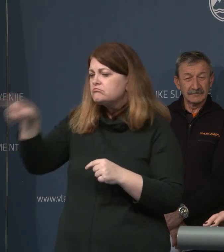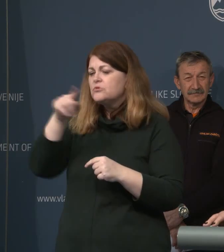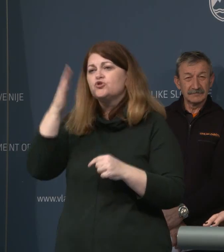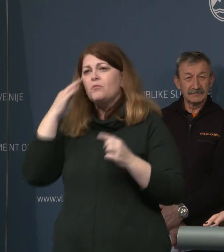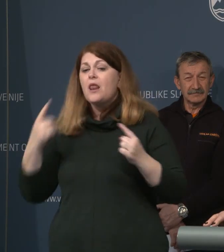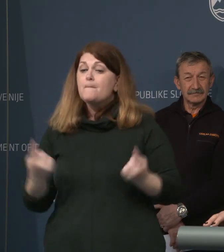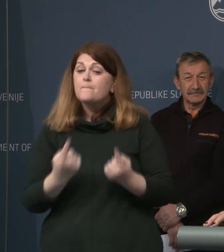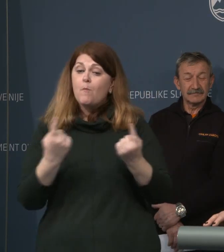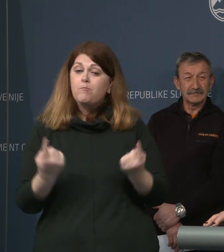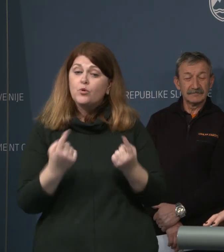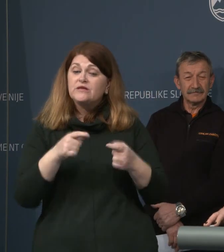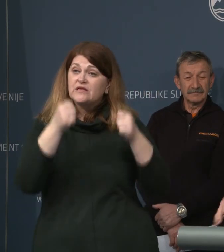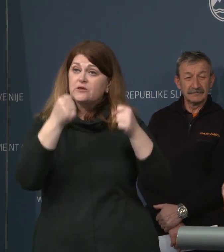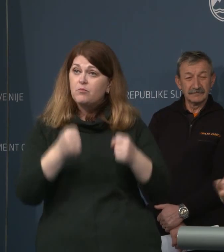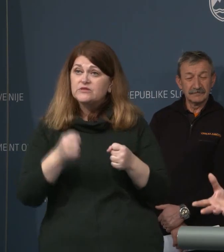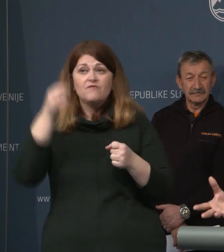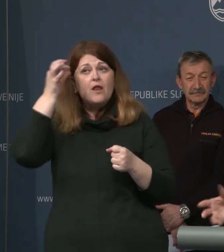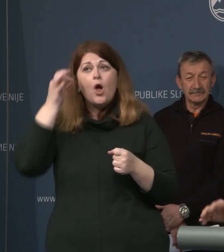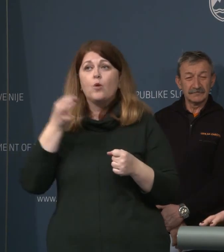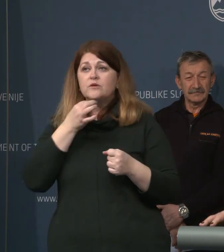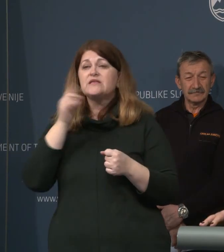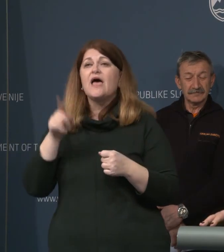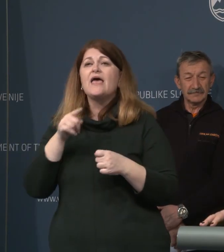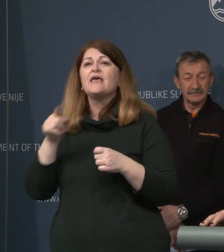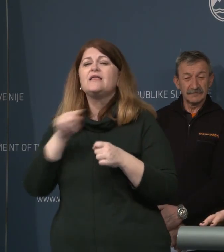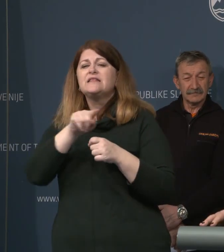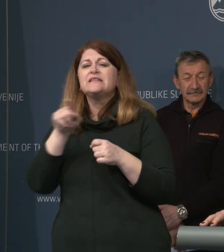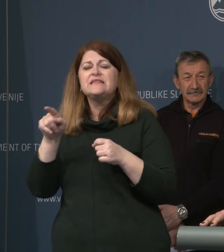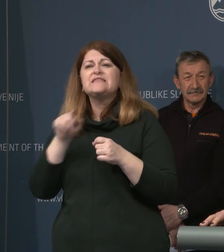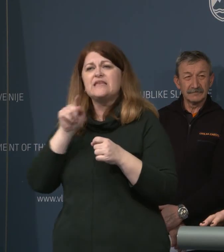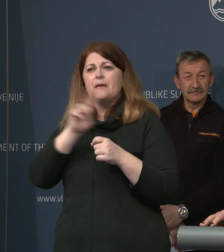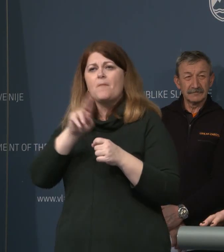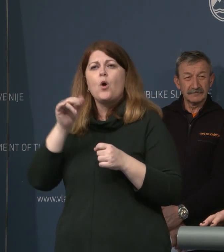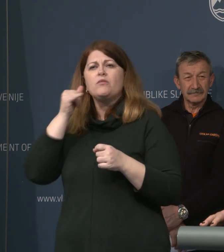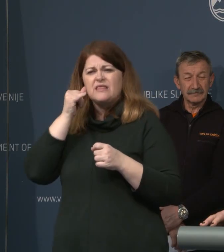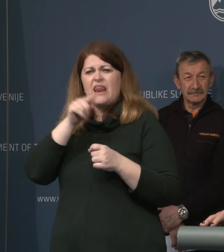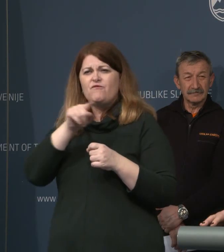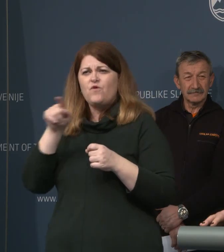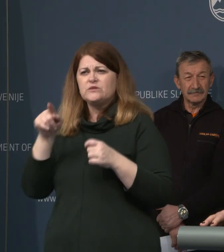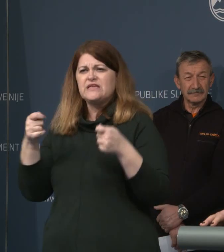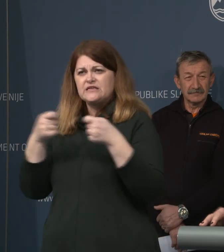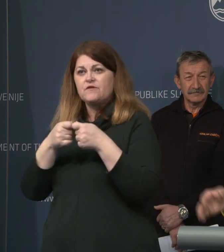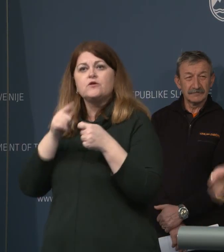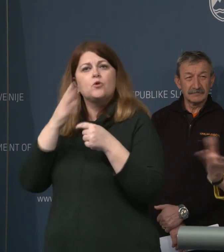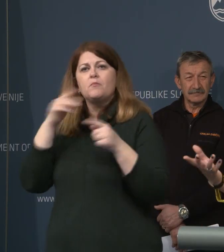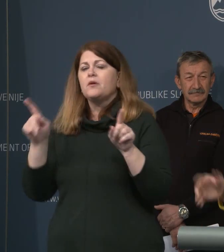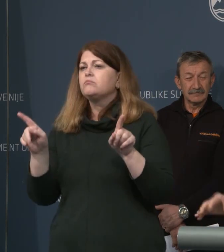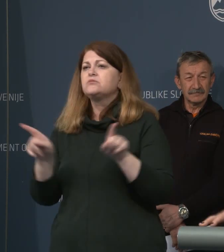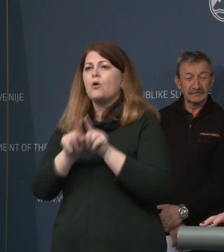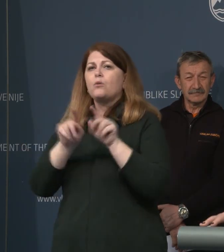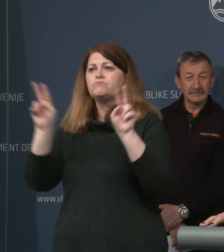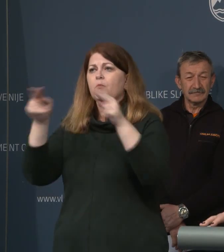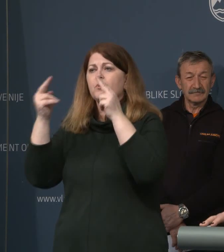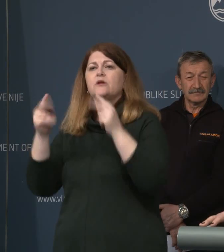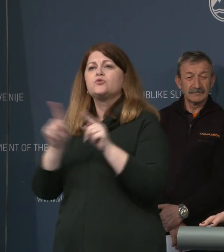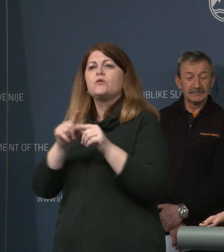pobudniki in operaterji, kot ste najbrž že slišali, so bili ad hoc sklicani oziroma